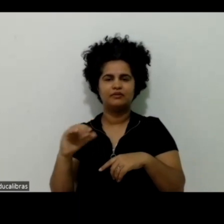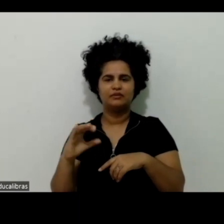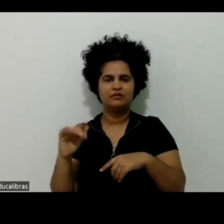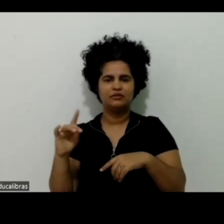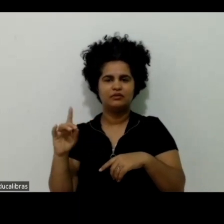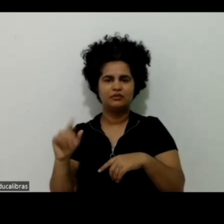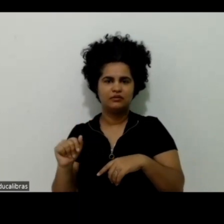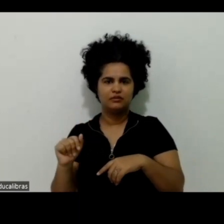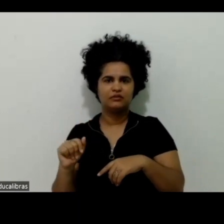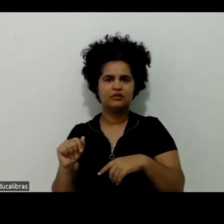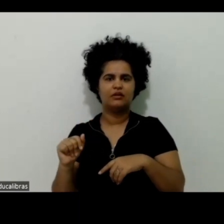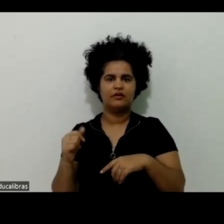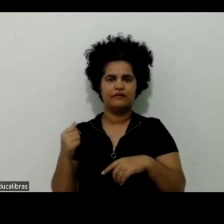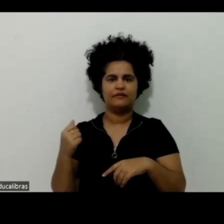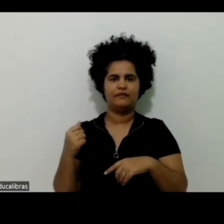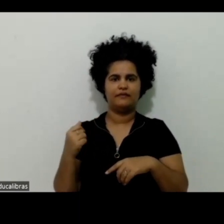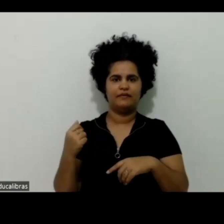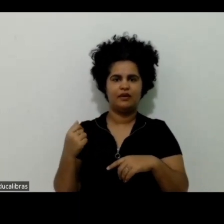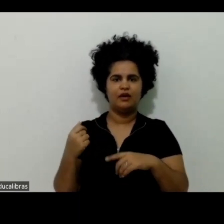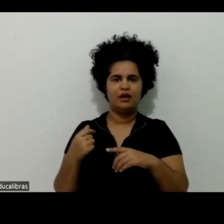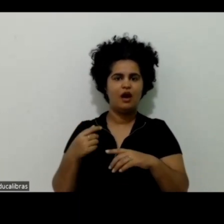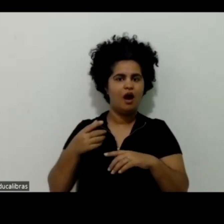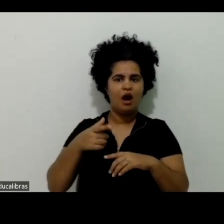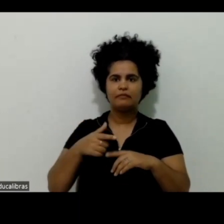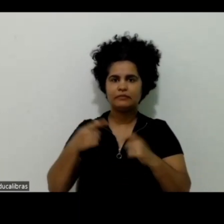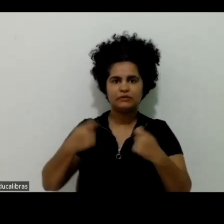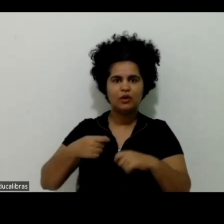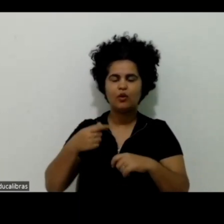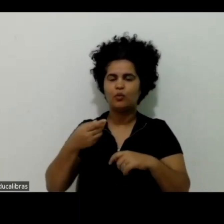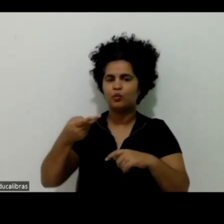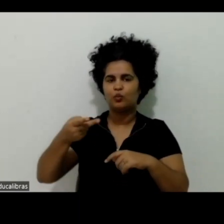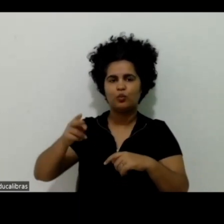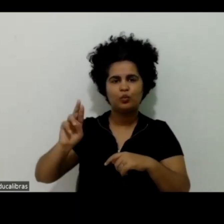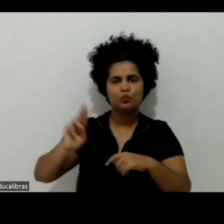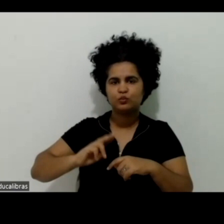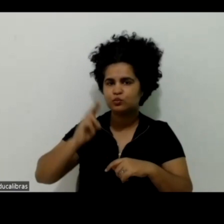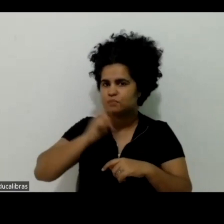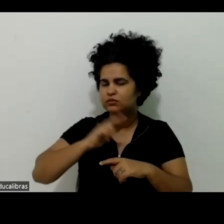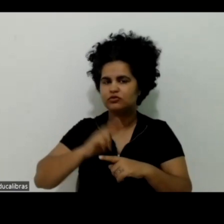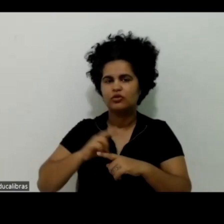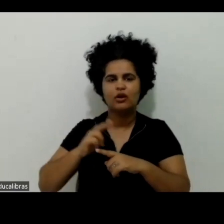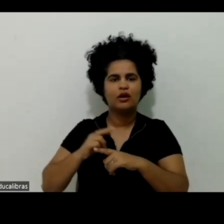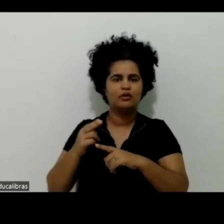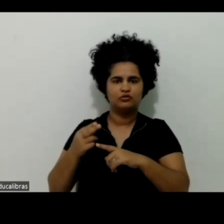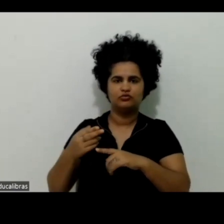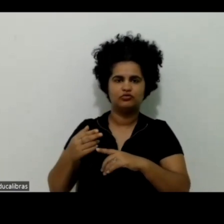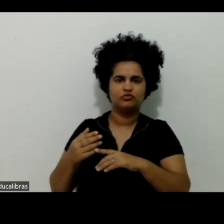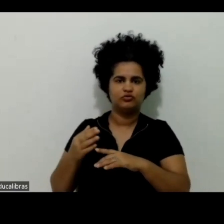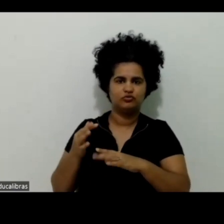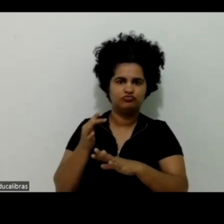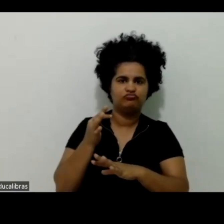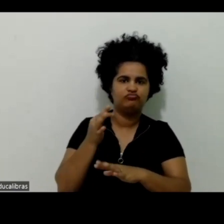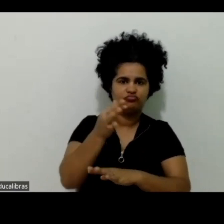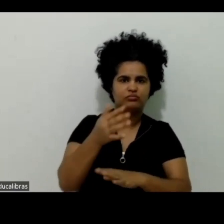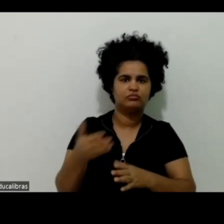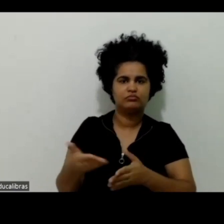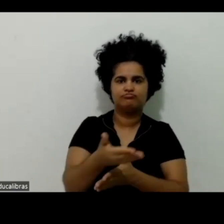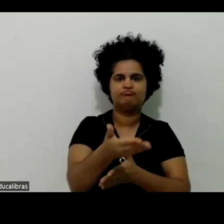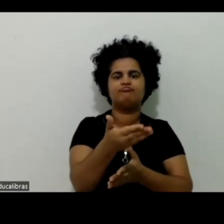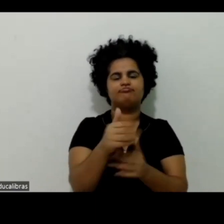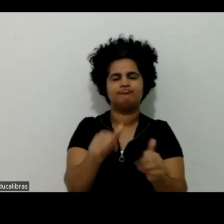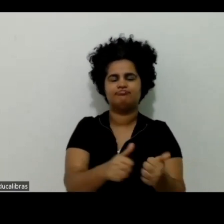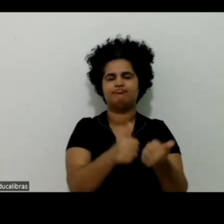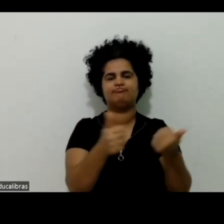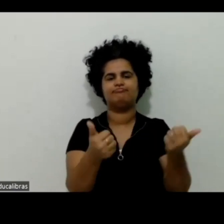partir, voltar e repartir, é tudo para ontem, né? Então, assim, é para ontem, nós, né? Esse coletivo de assistentes sociais,